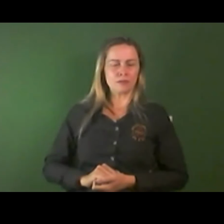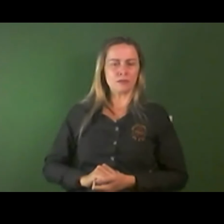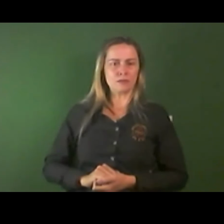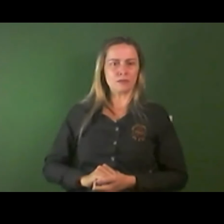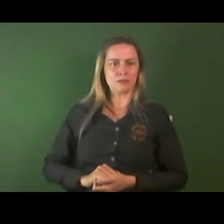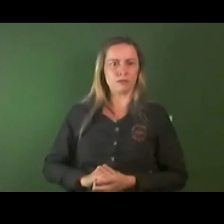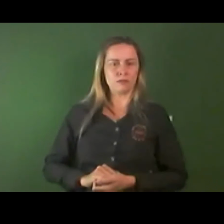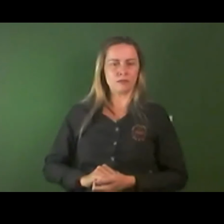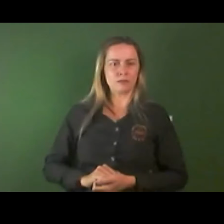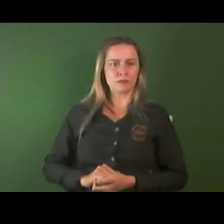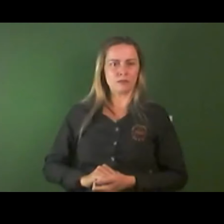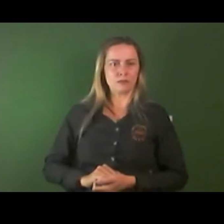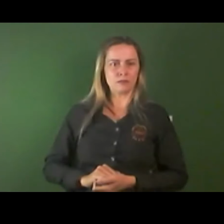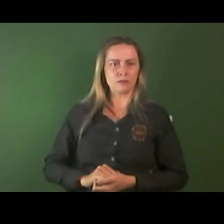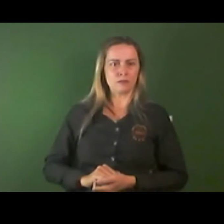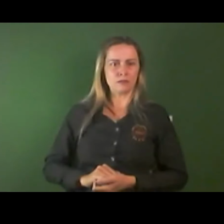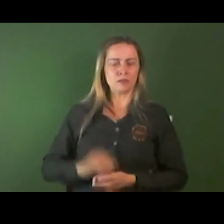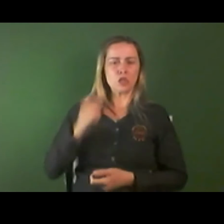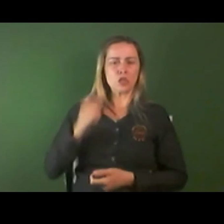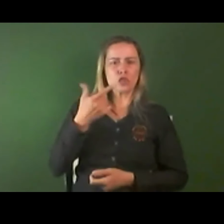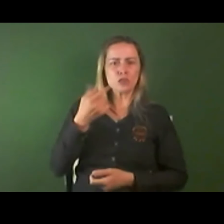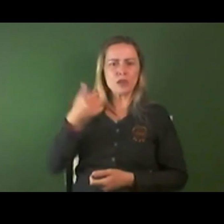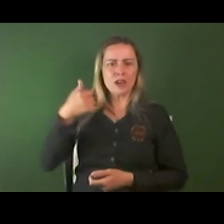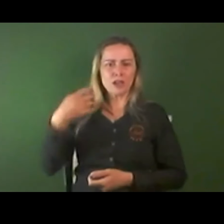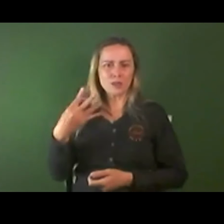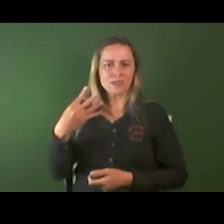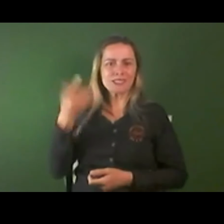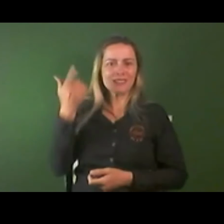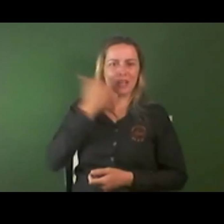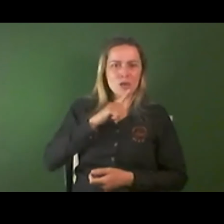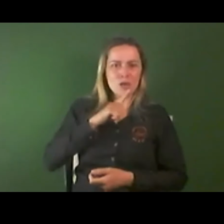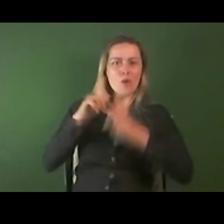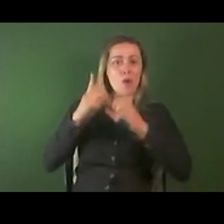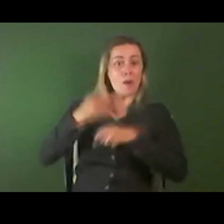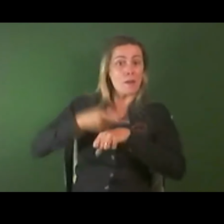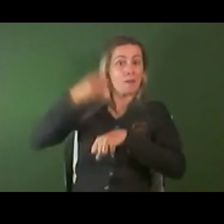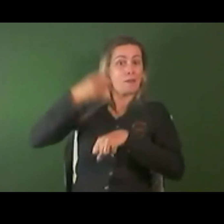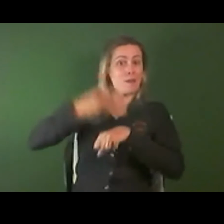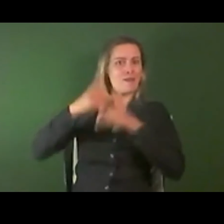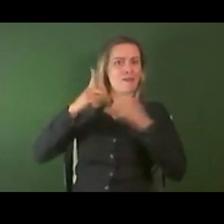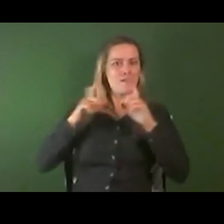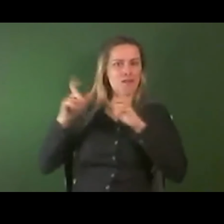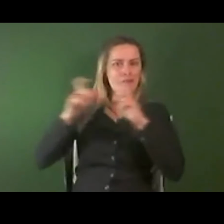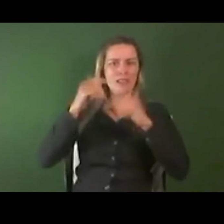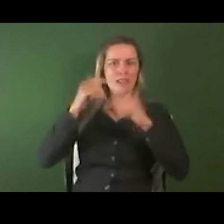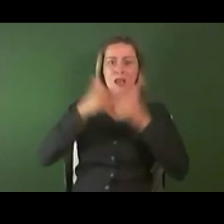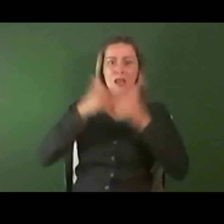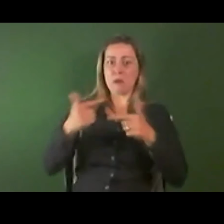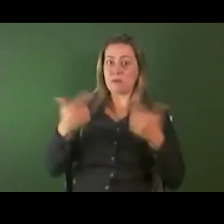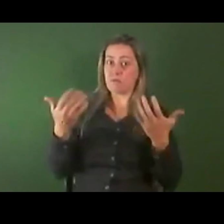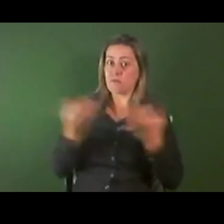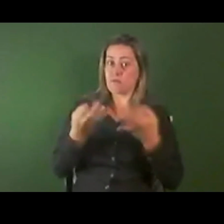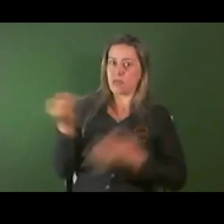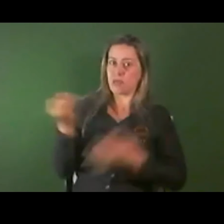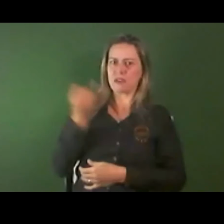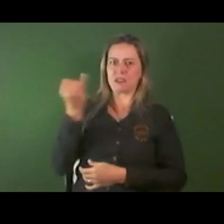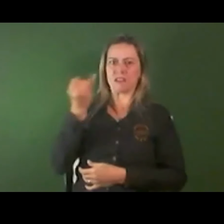Ela ganhou, em 2014, o prêmio Hasselblad de fotografia. Tá? O trabalho dela é de uma importância